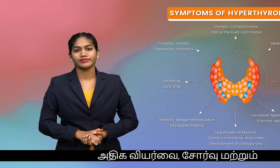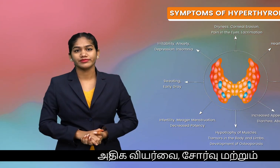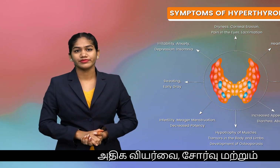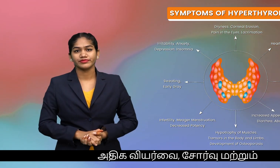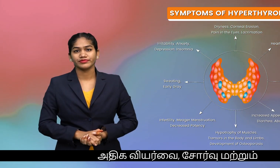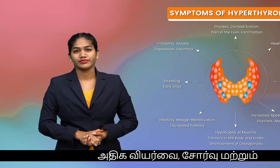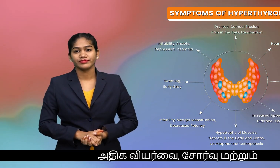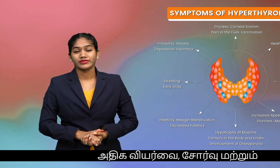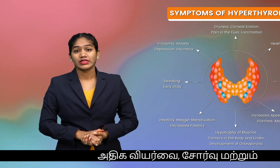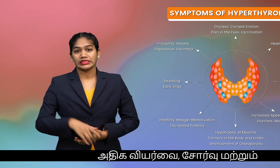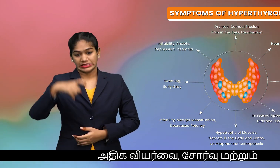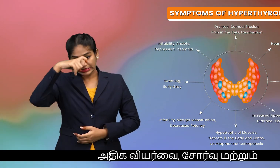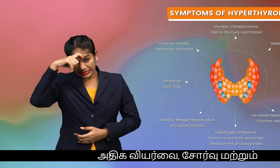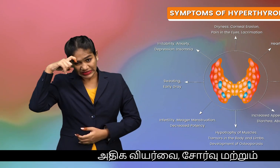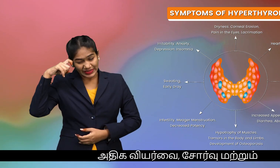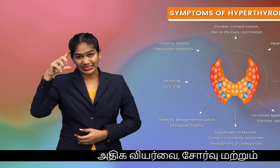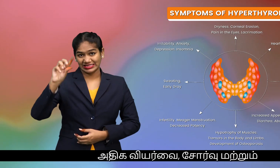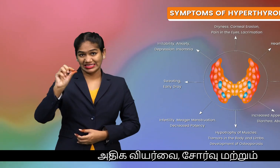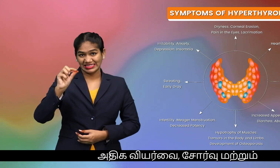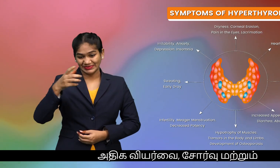அதிக வியர்வை, சோர்வு மற்றும்